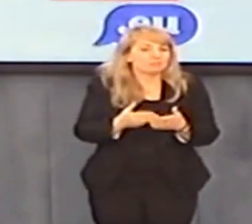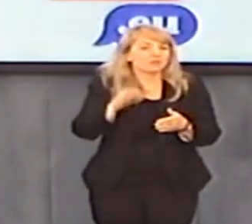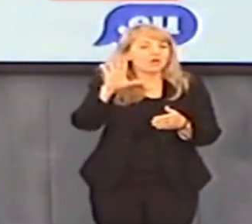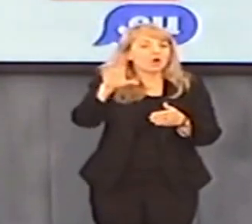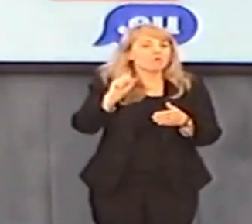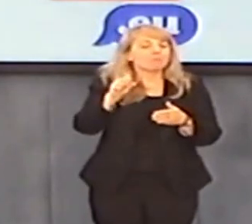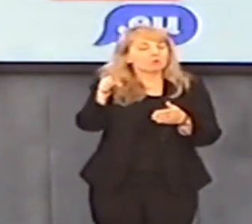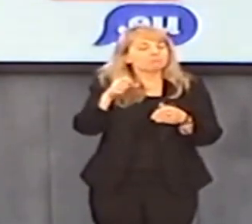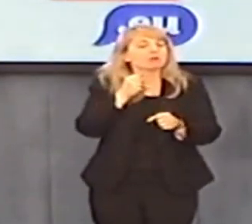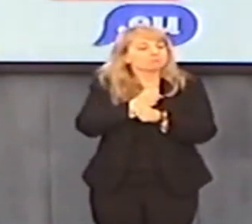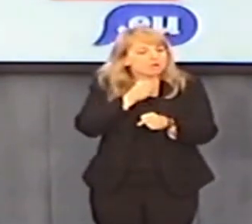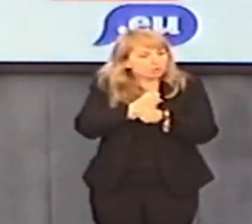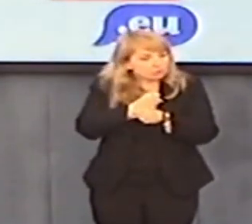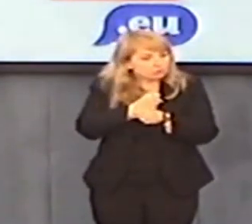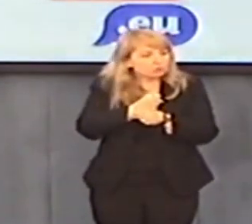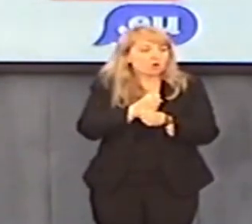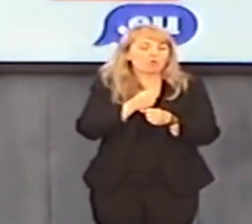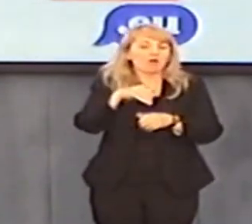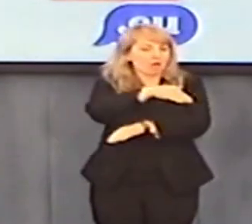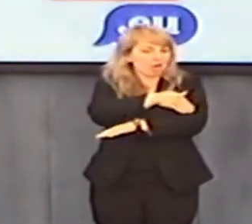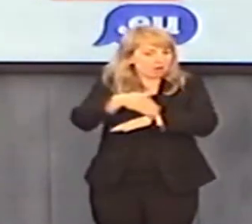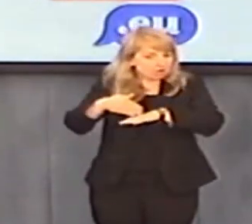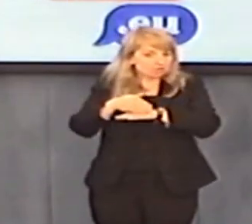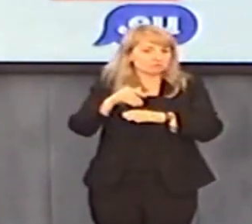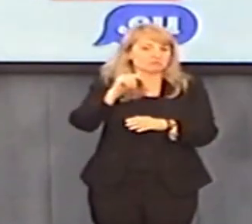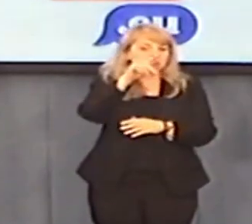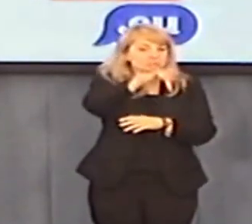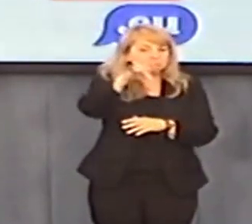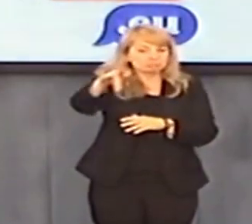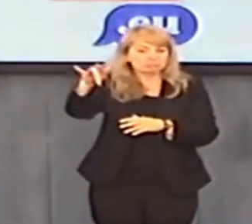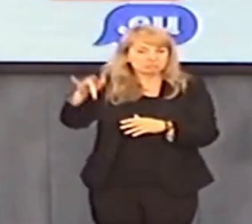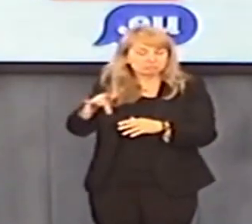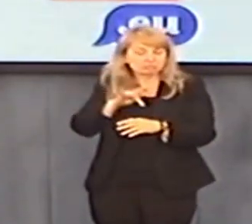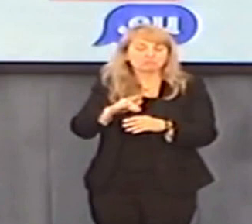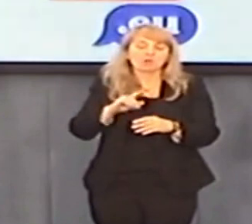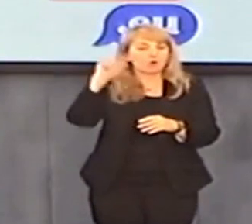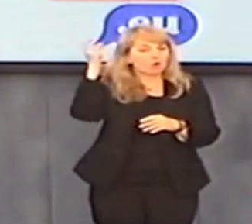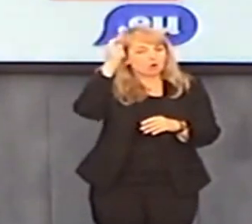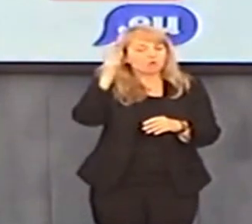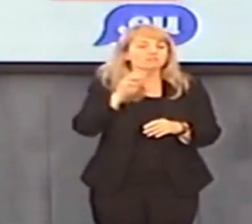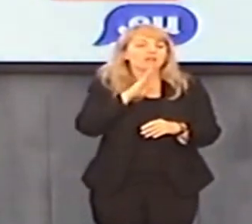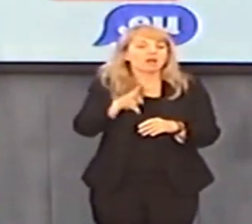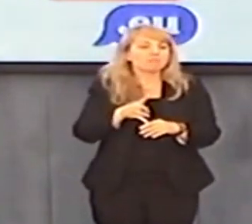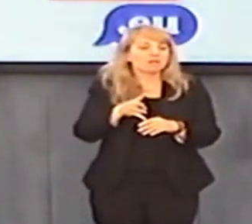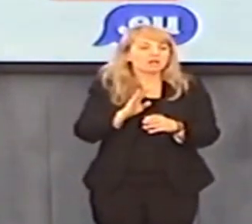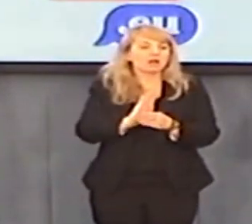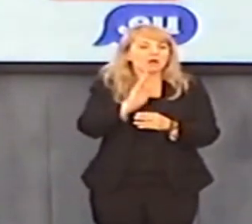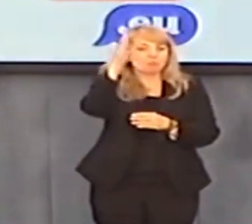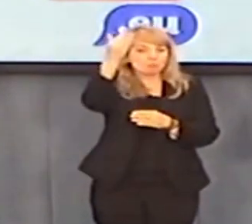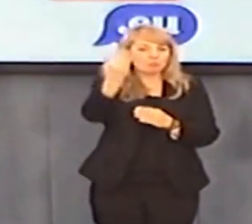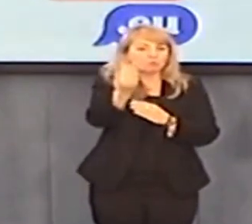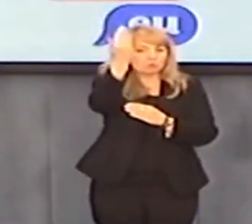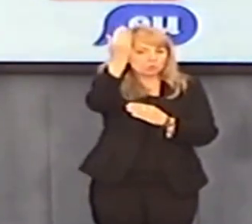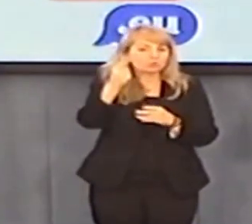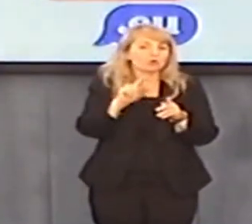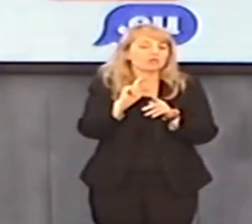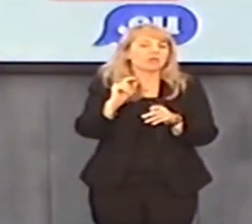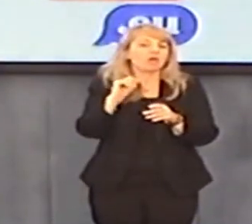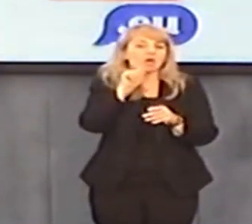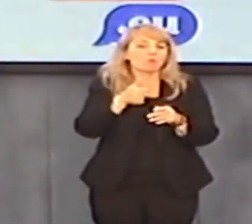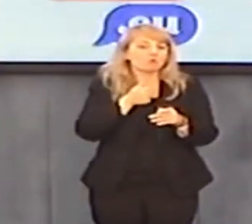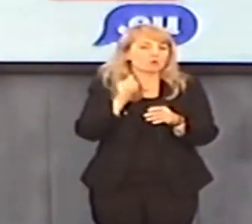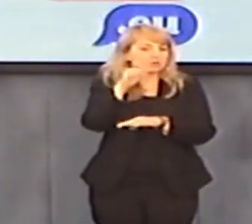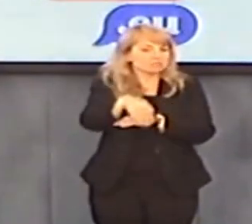pracują w parafiach wśród Polonii, głównie w Ameryce Północnej, a także w Europie Zachodniej, także w